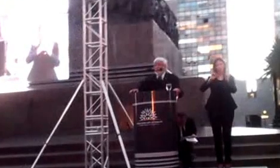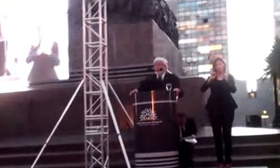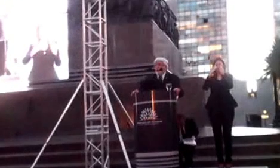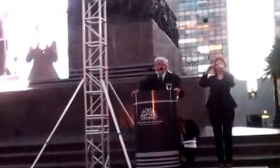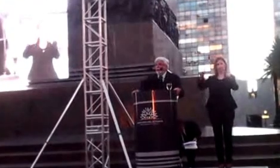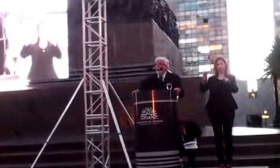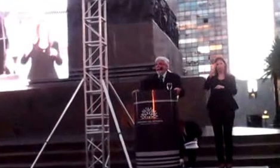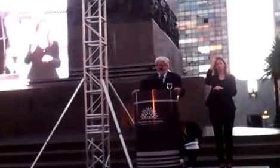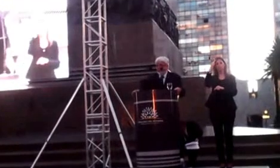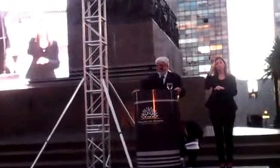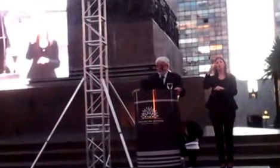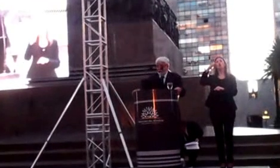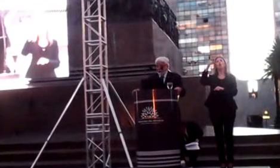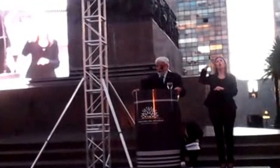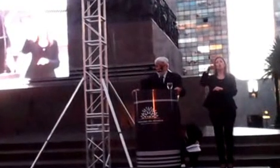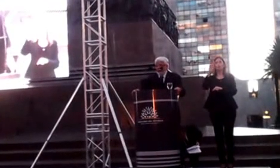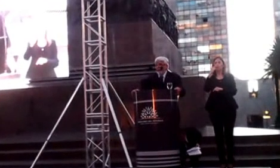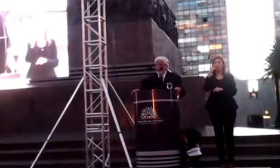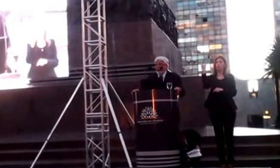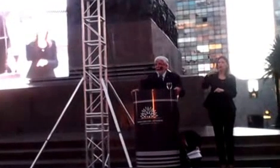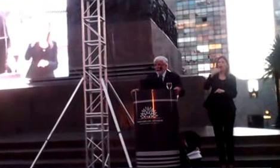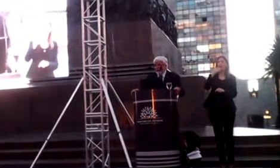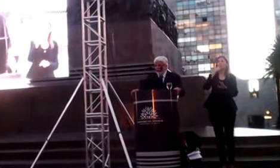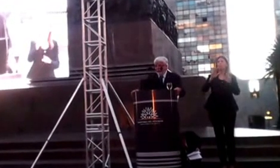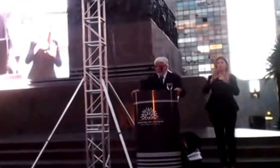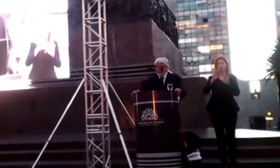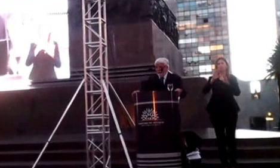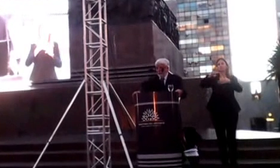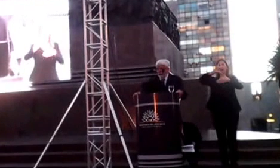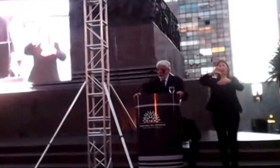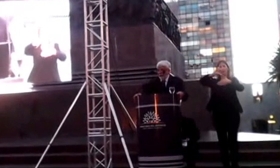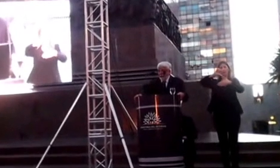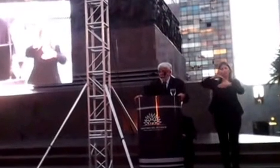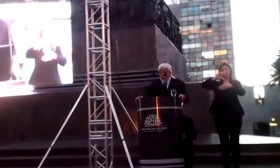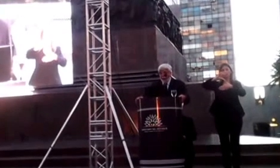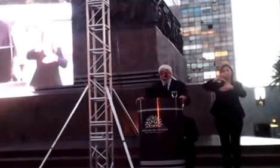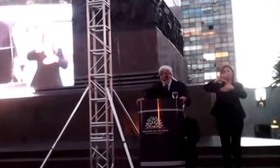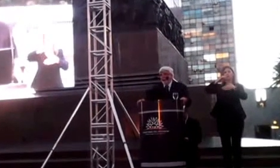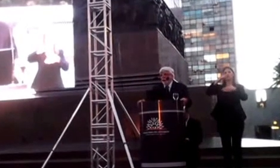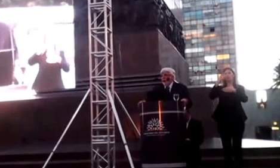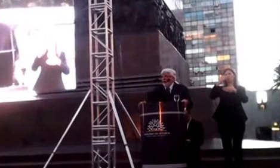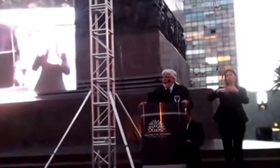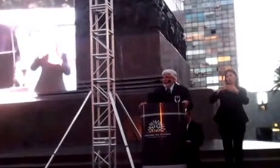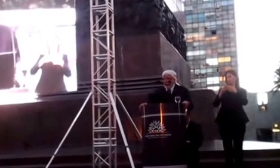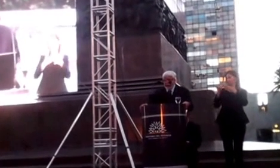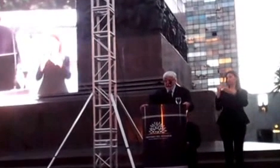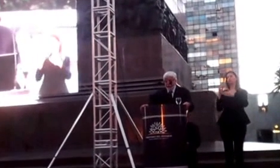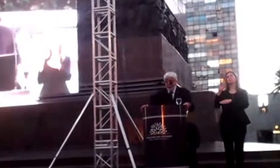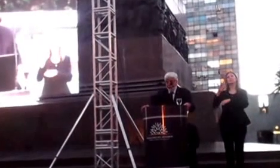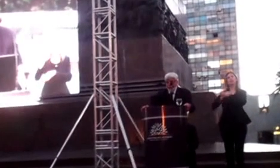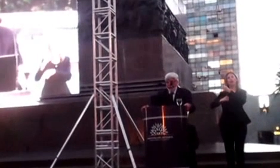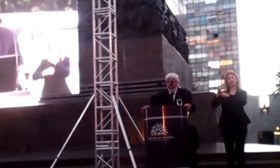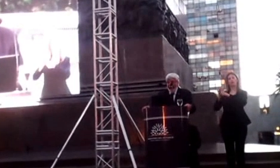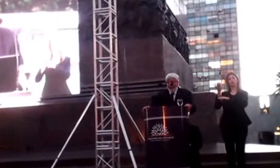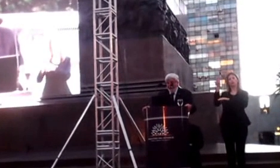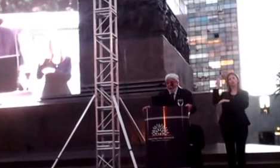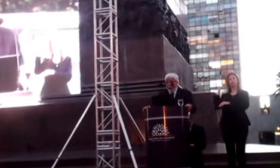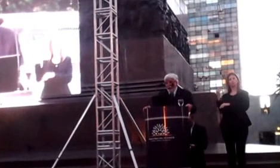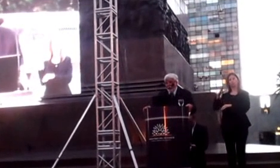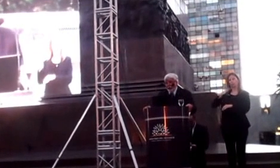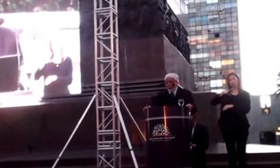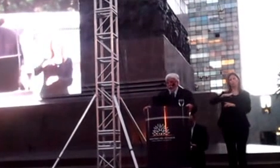Según Naciones Unidas, en América Latina, en los últimos 15 años ha